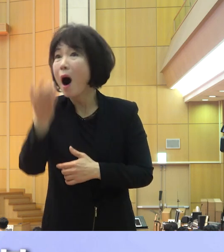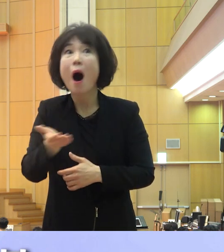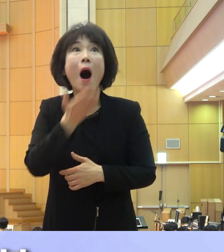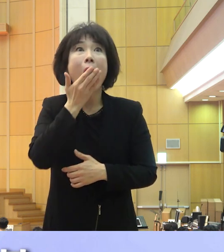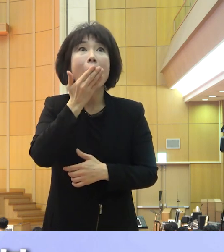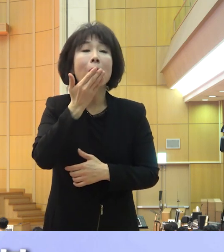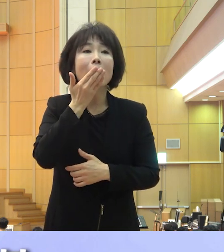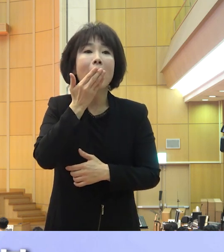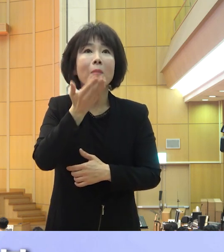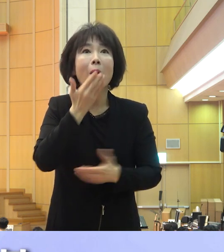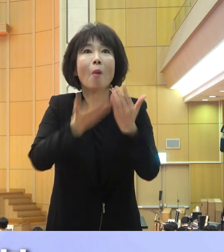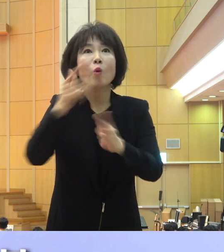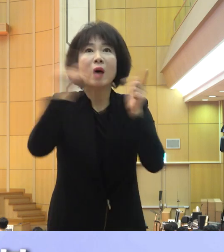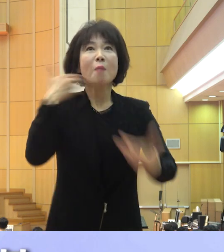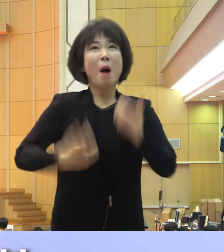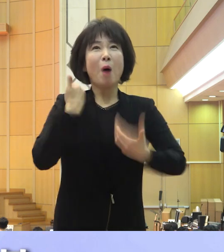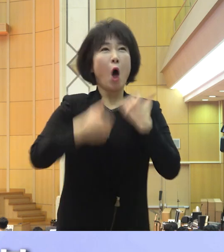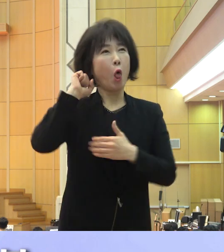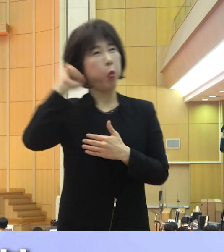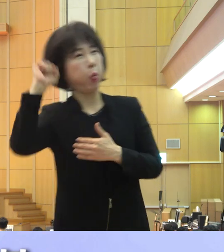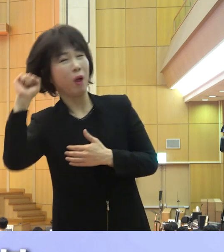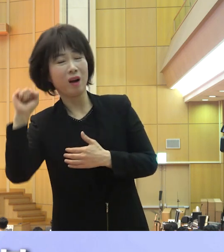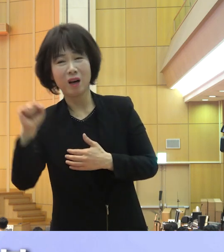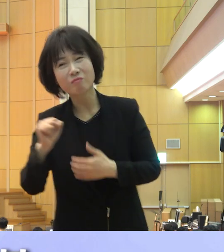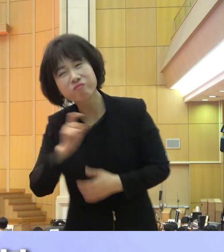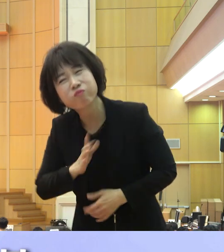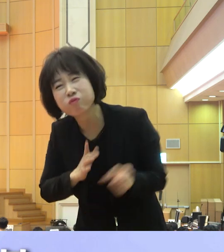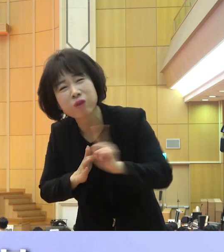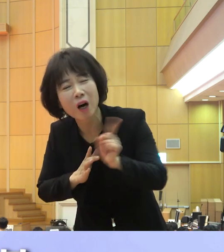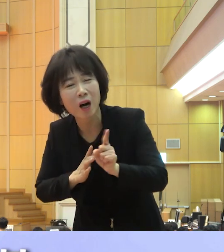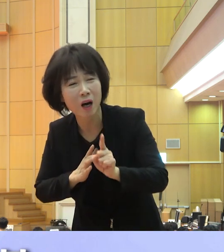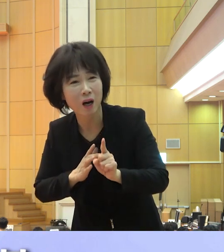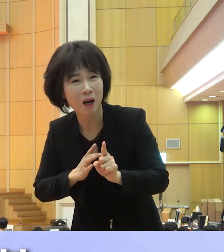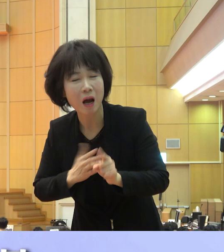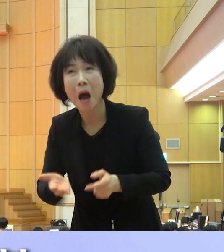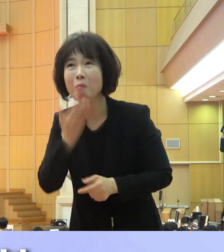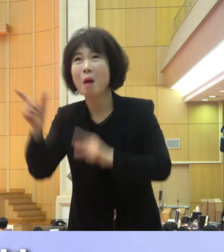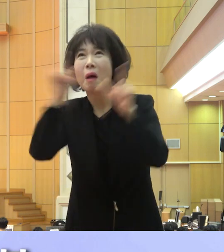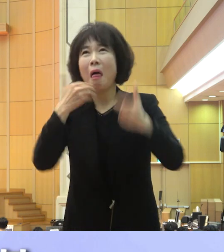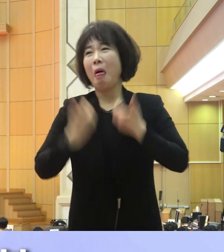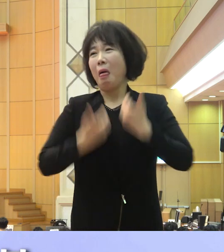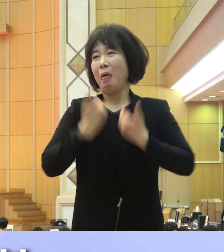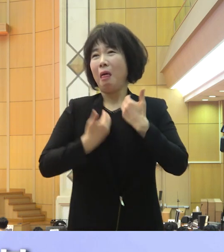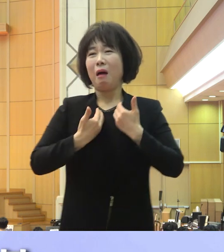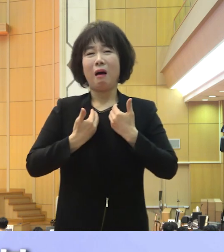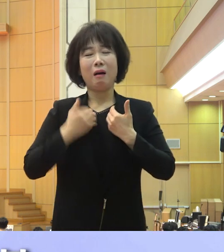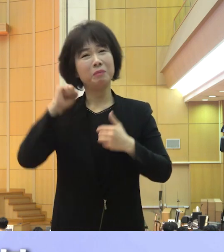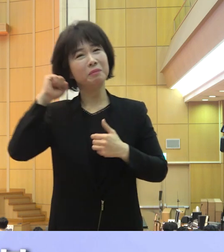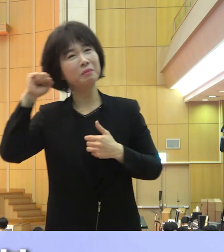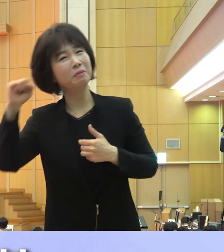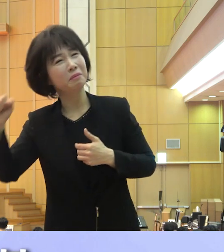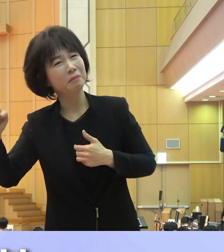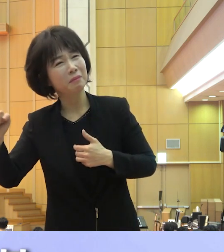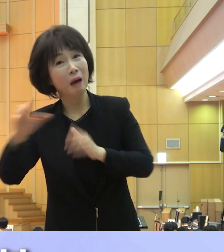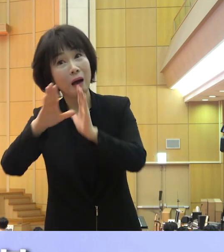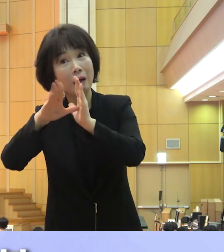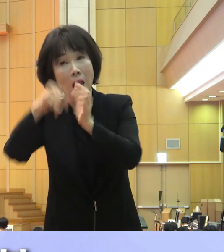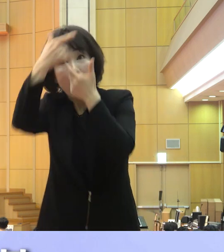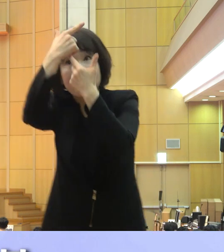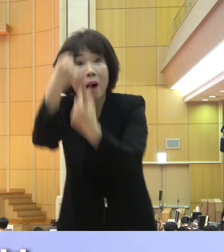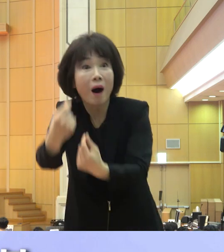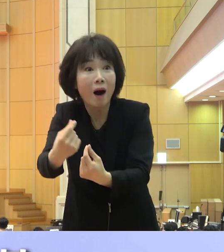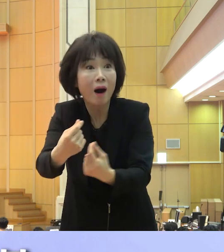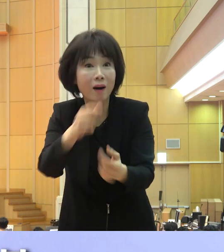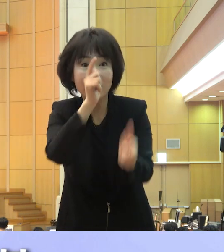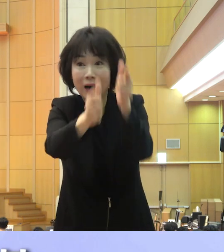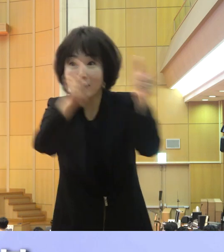밥줄에 얽매여서 지금 살고 있지요. 근데 때가 되면 70살이나 80살이나